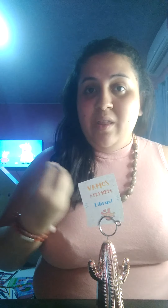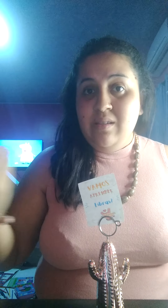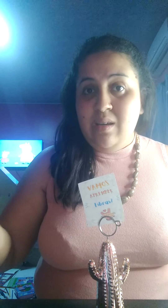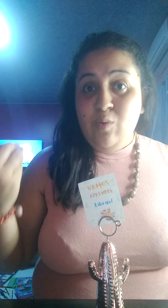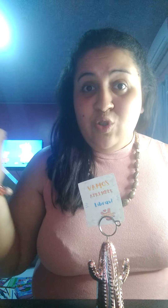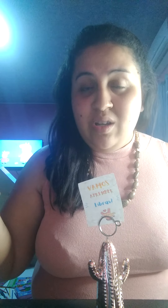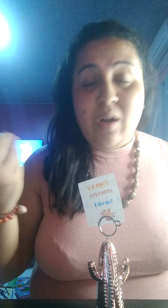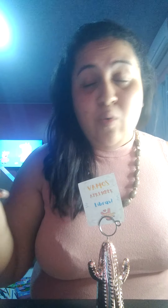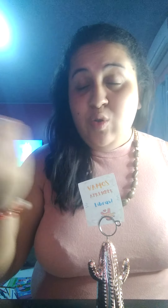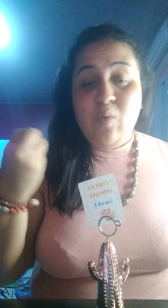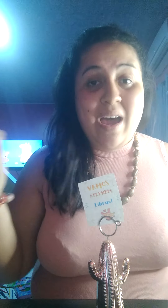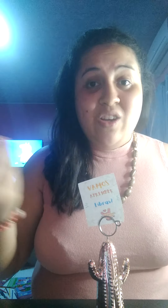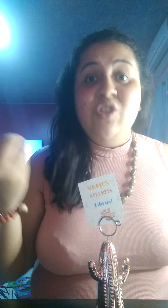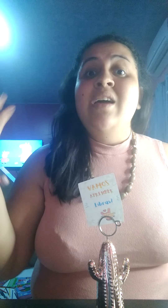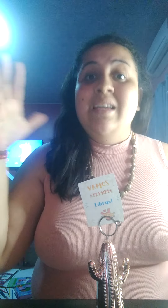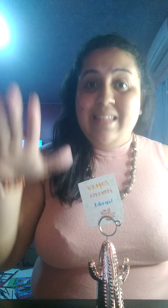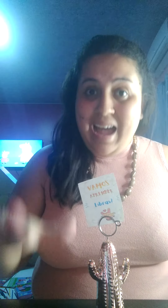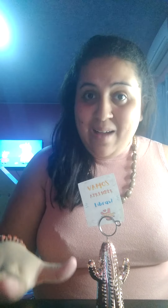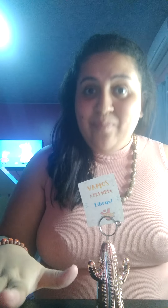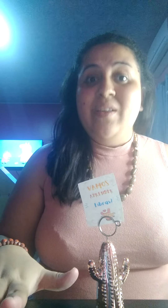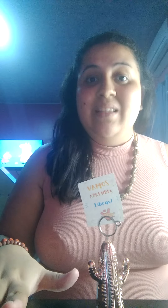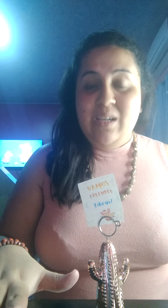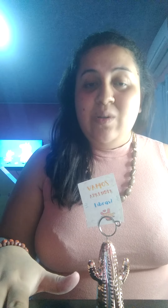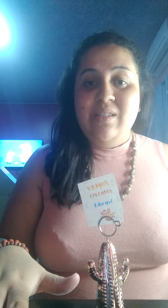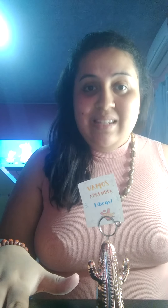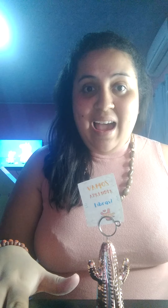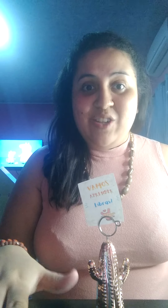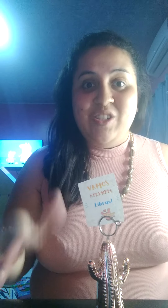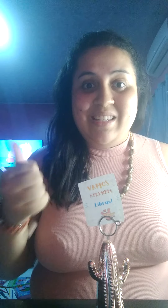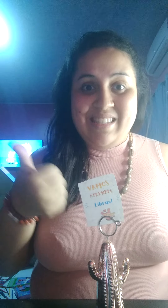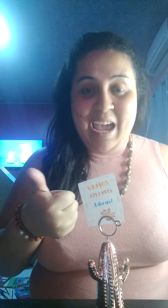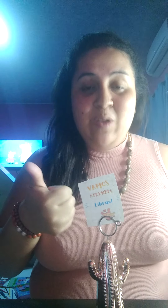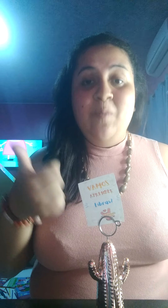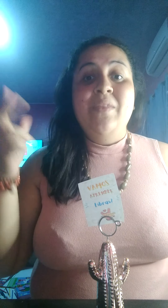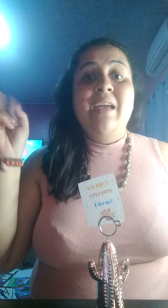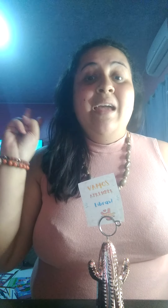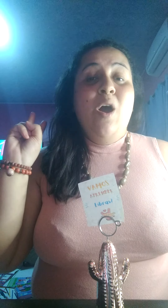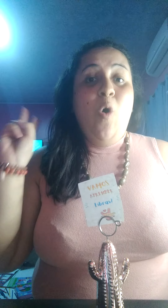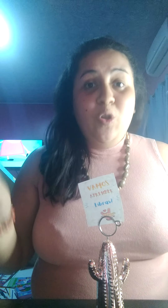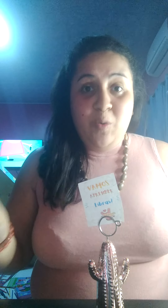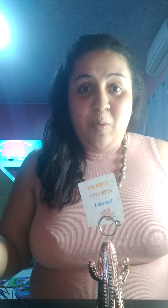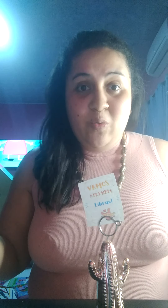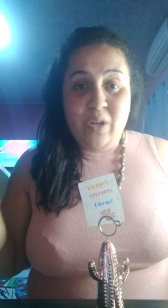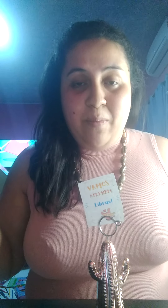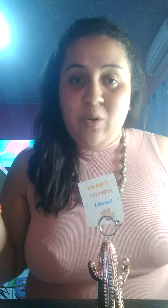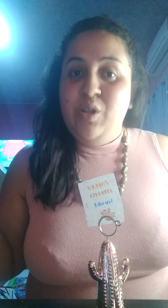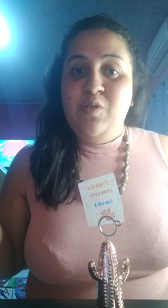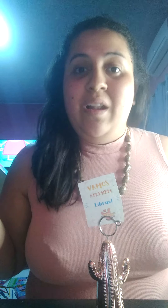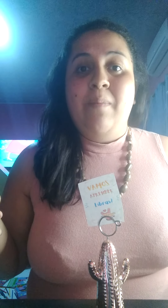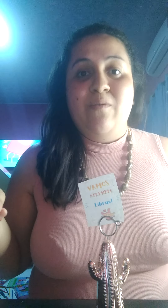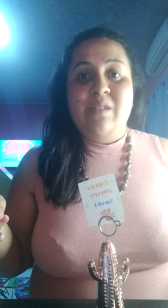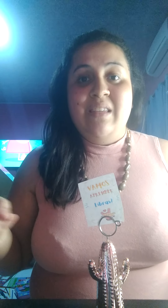ser usuárias da língua de sinais, tá certo? Outro ponto que é importante falar para vocês,